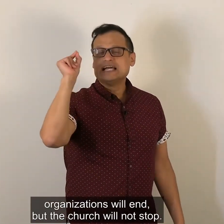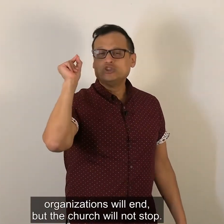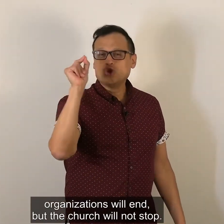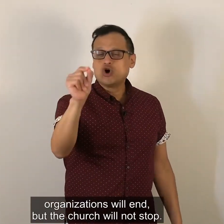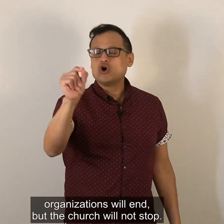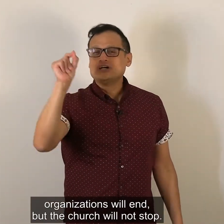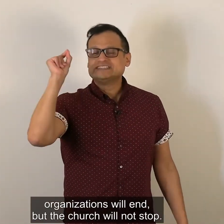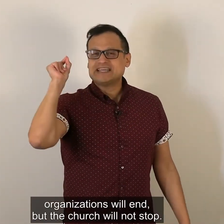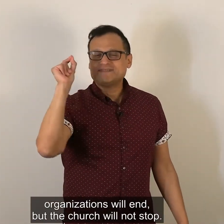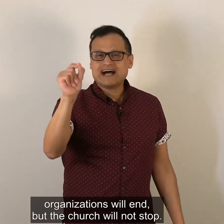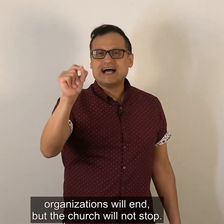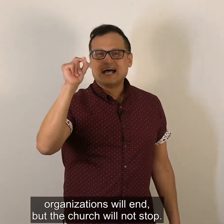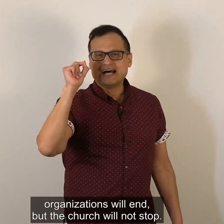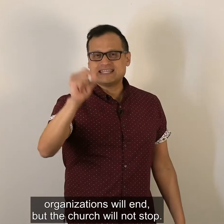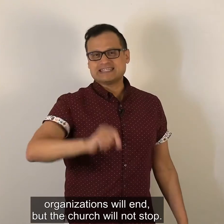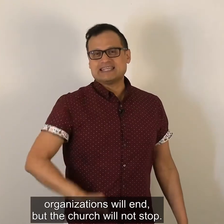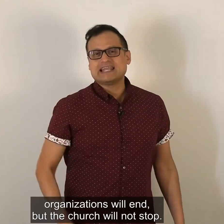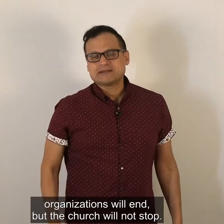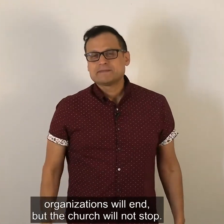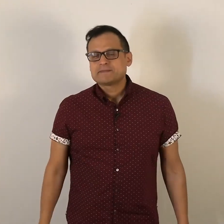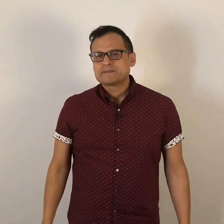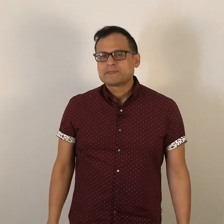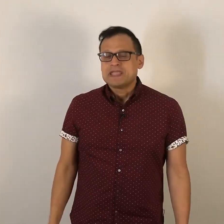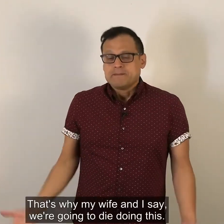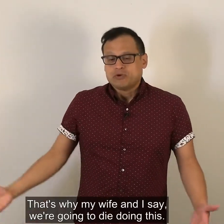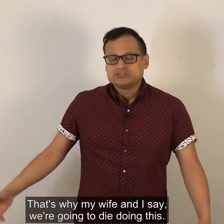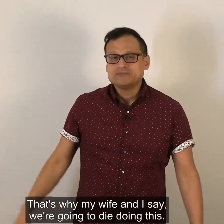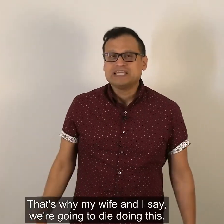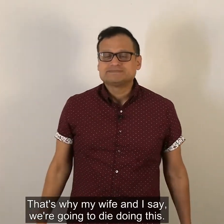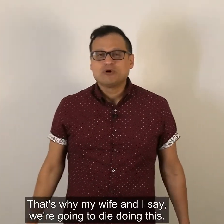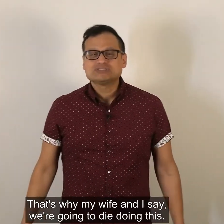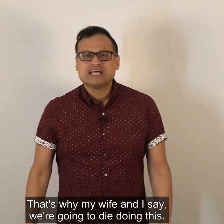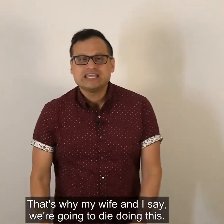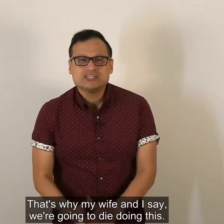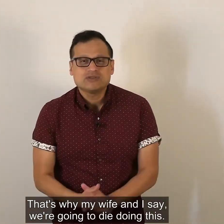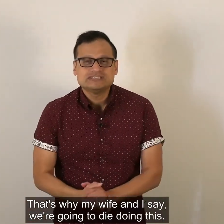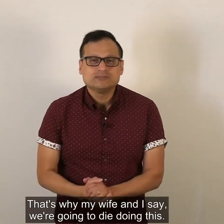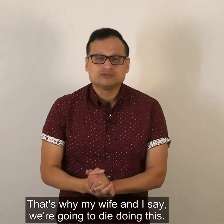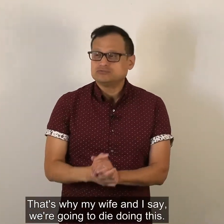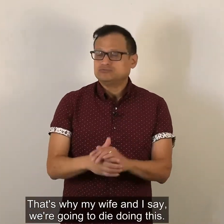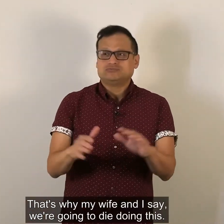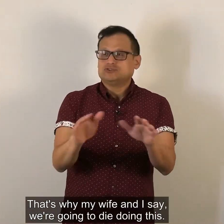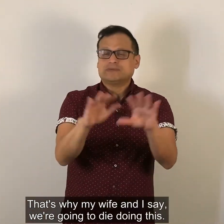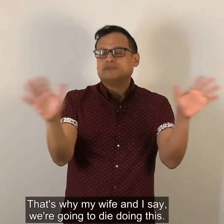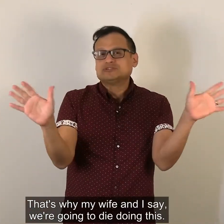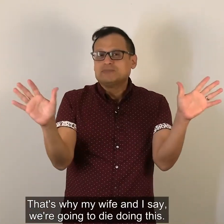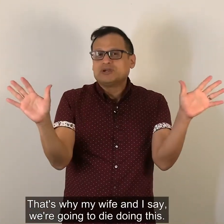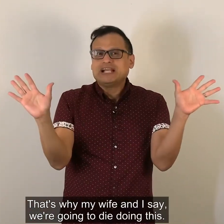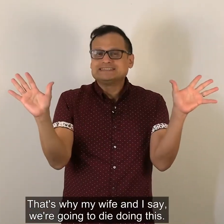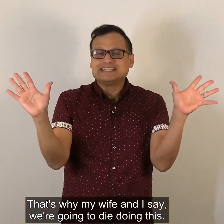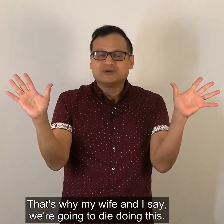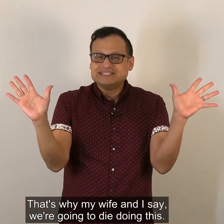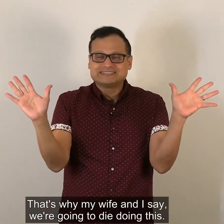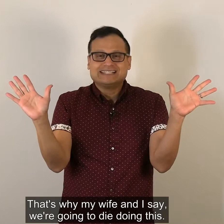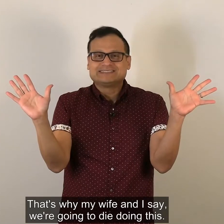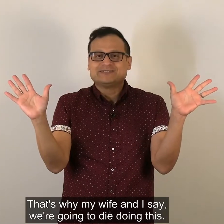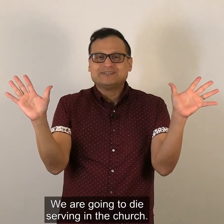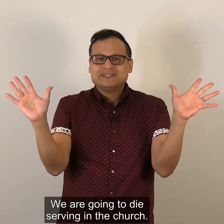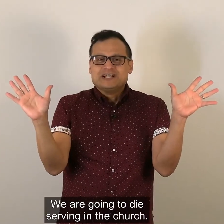no se va a detener. Por eso mi esposa y yo decimos, nos vamos a morir haciendo esto. Nos